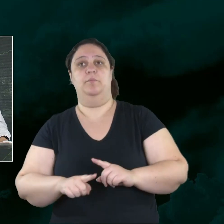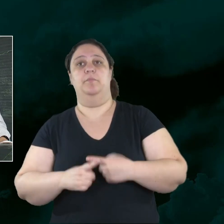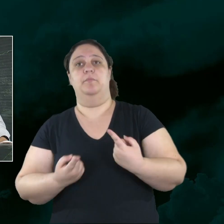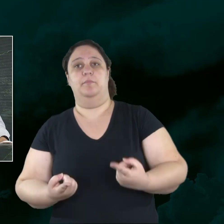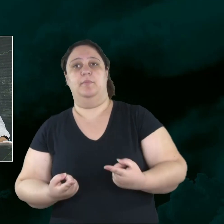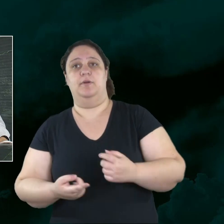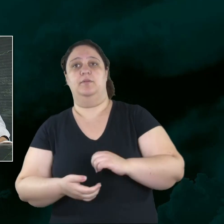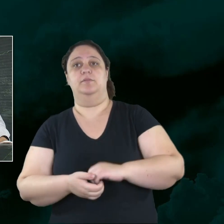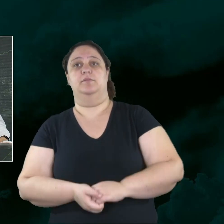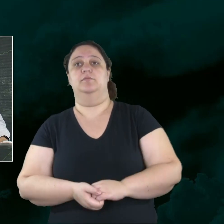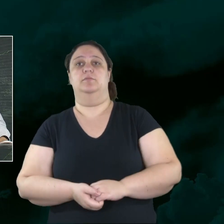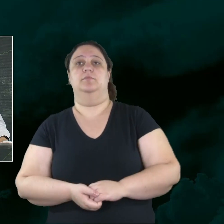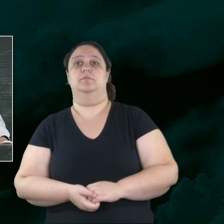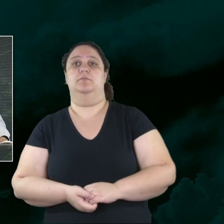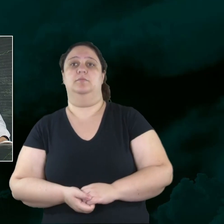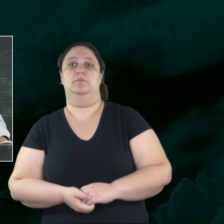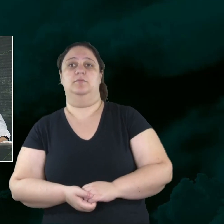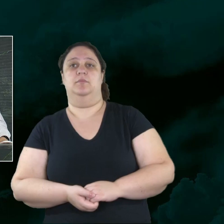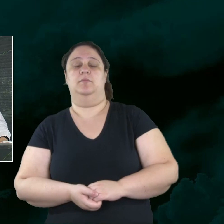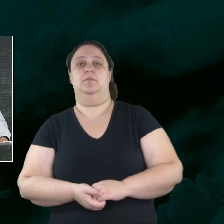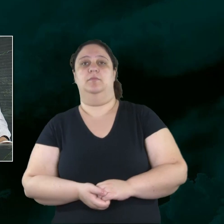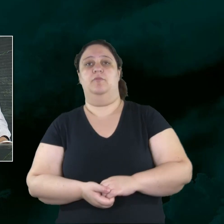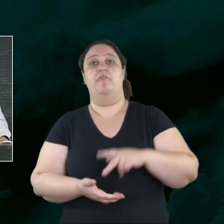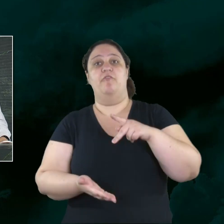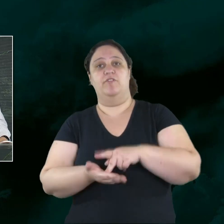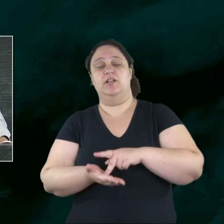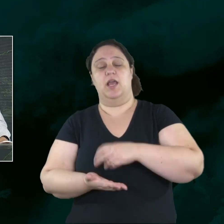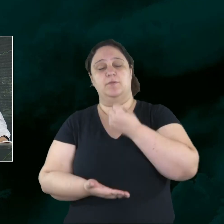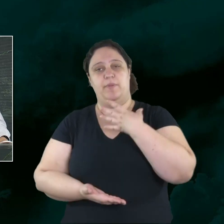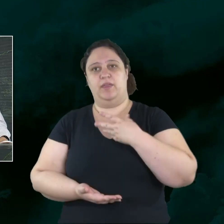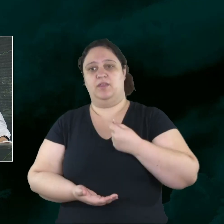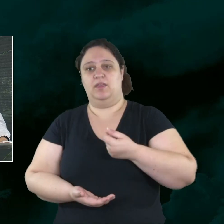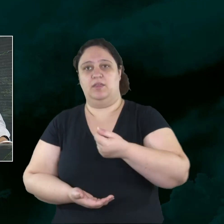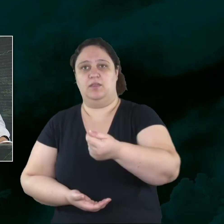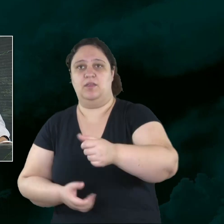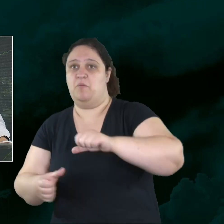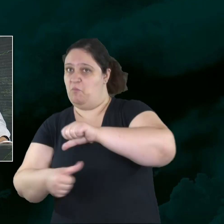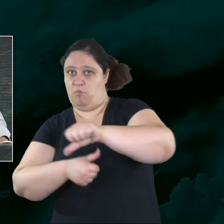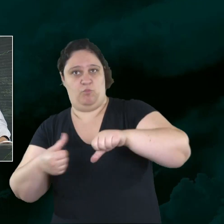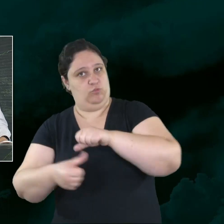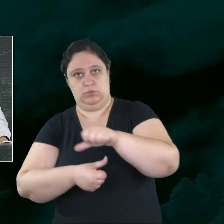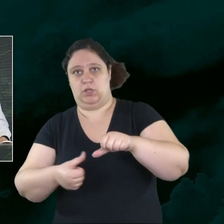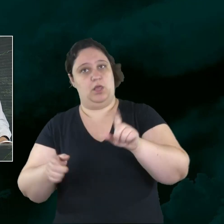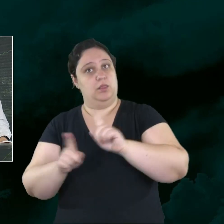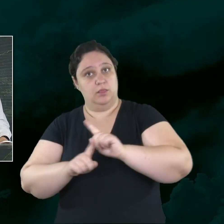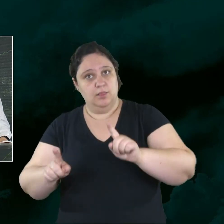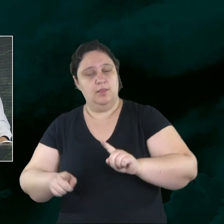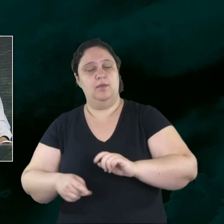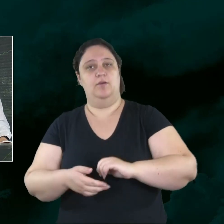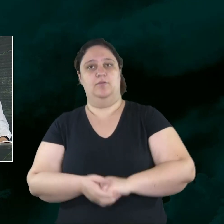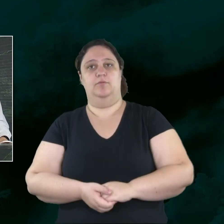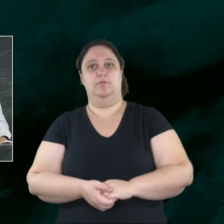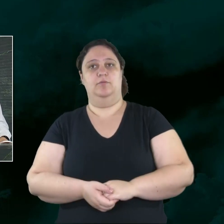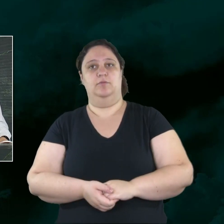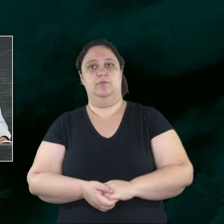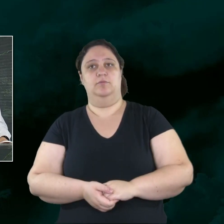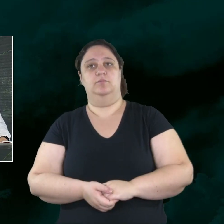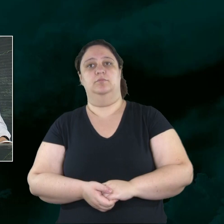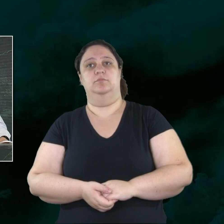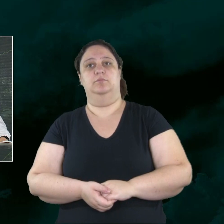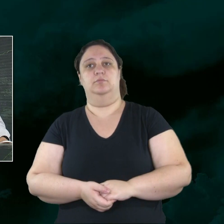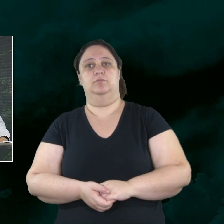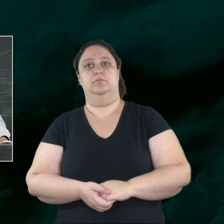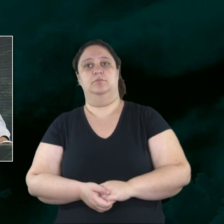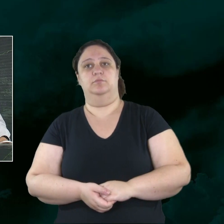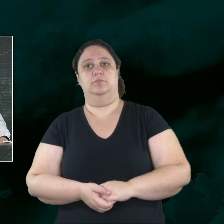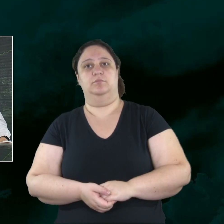são valores absolutos, eternos e universais ou imutáveis, não. Então, tudo vira